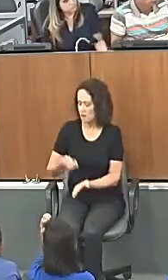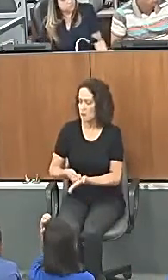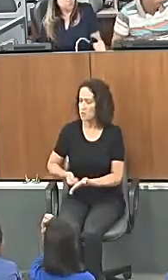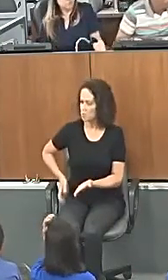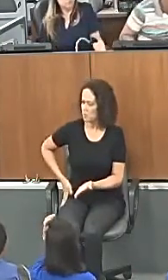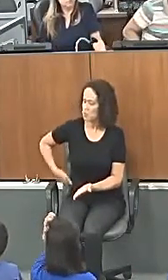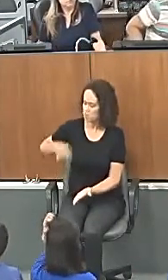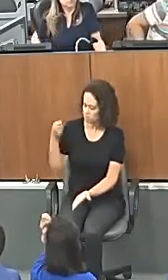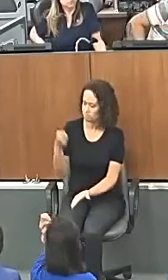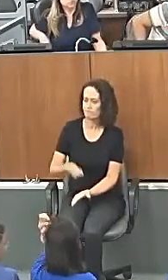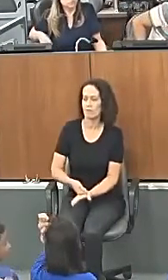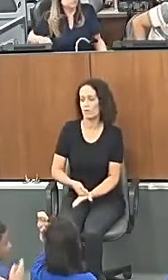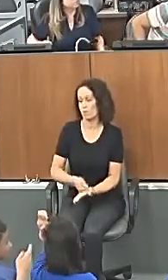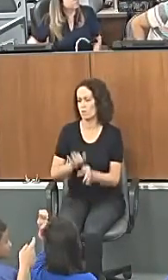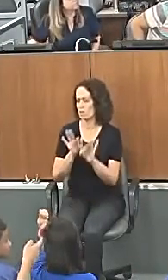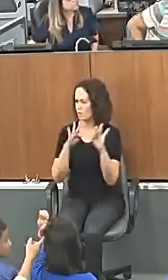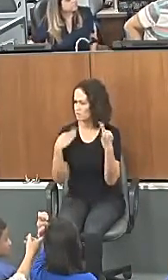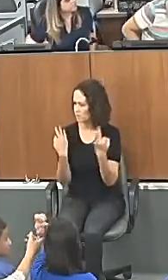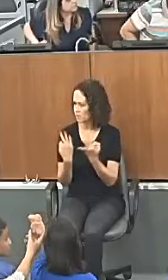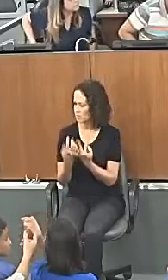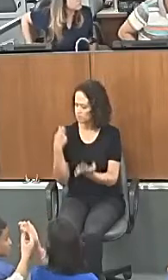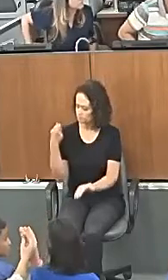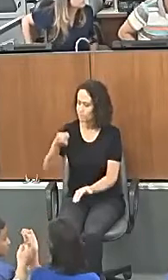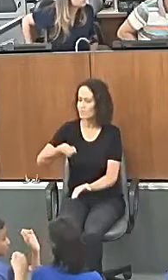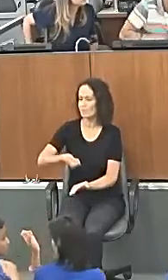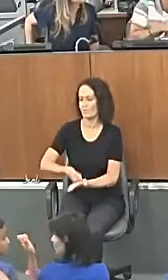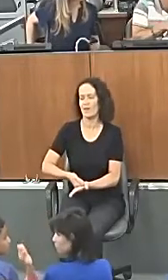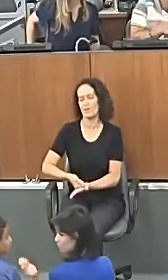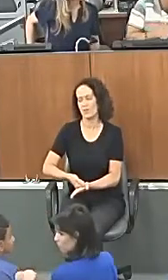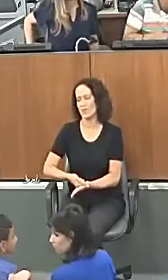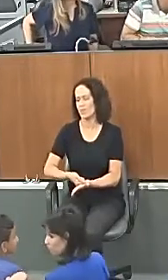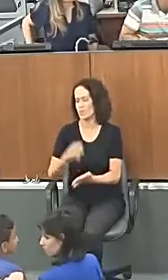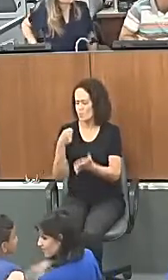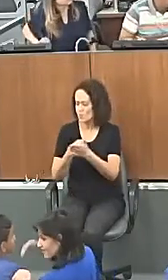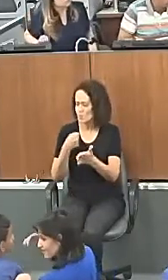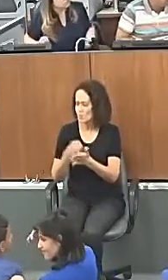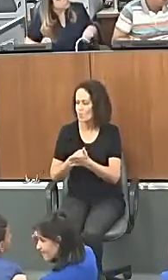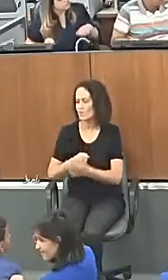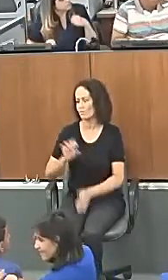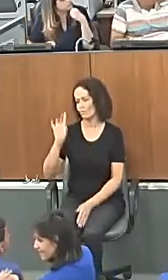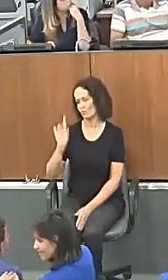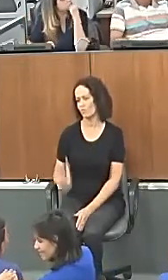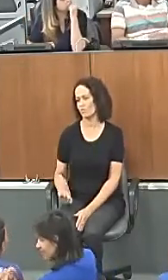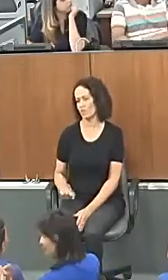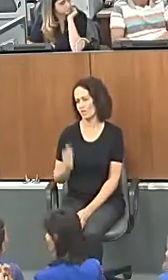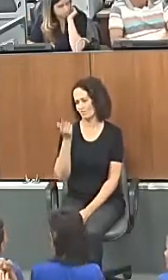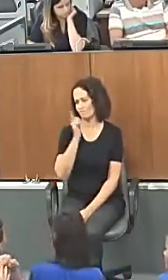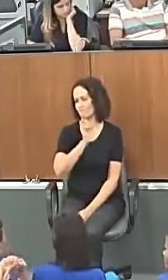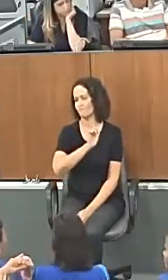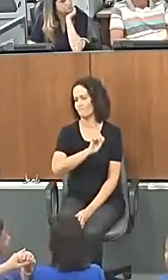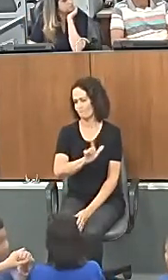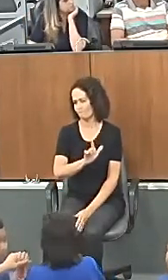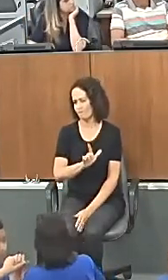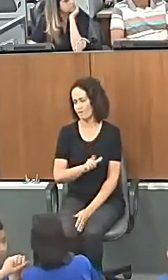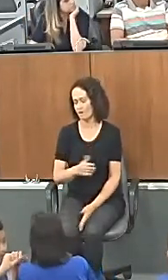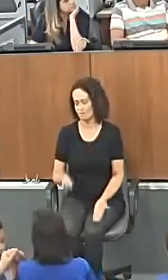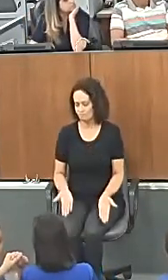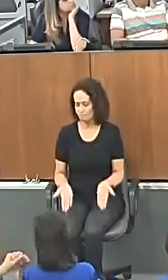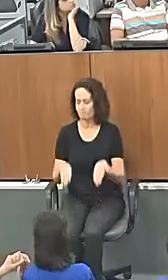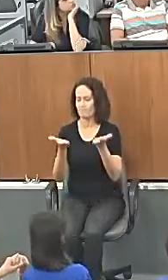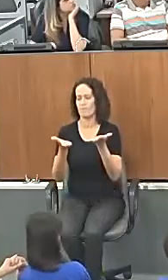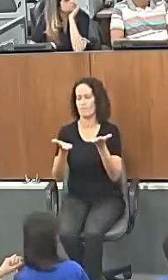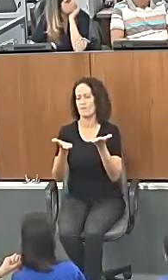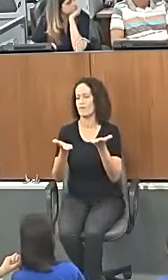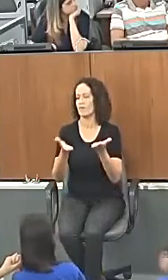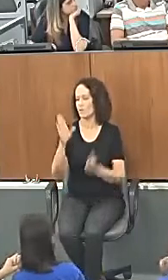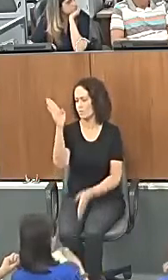família eles lutam para exercer um direito e pra poder é engrandecer o nome desse país através do